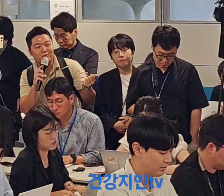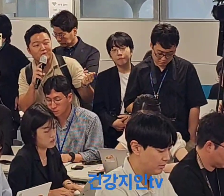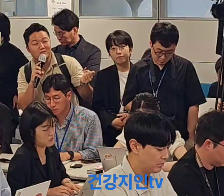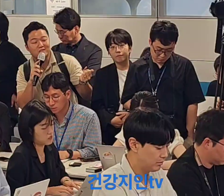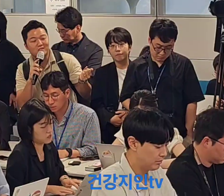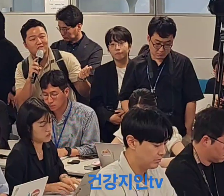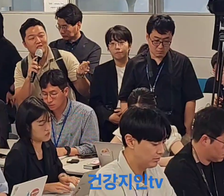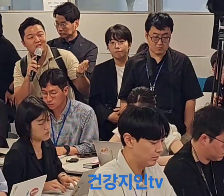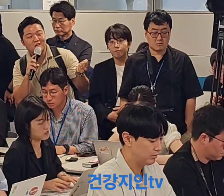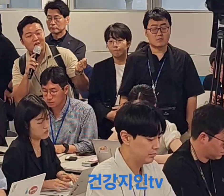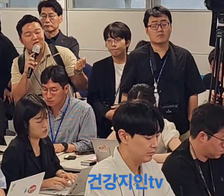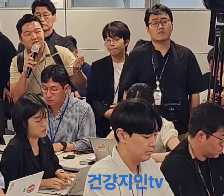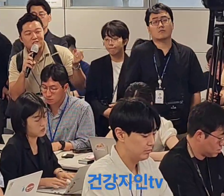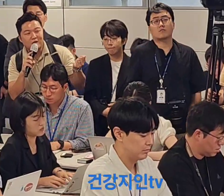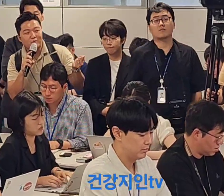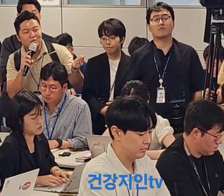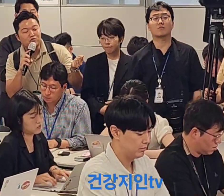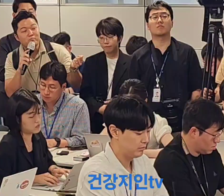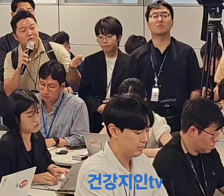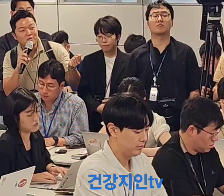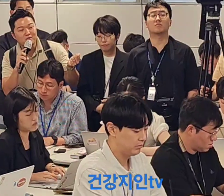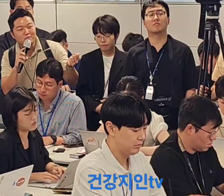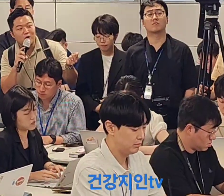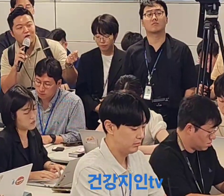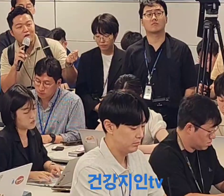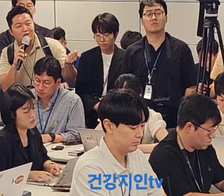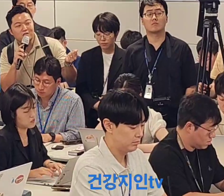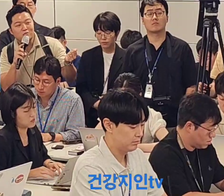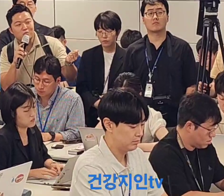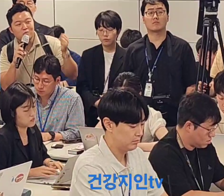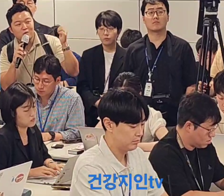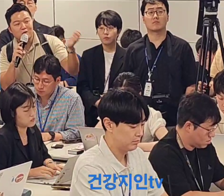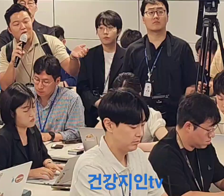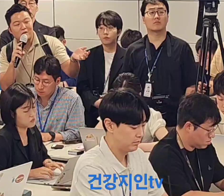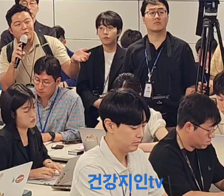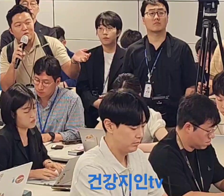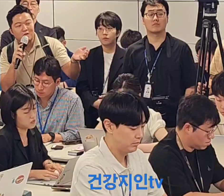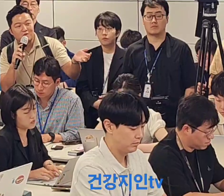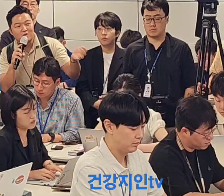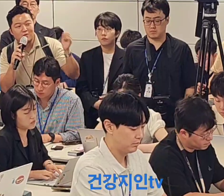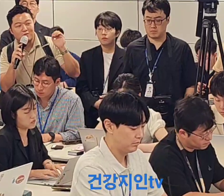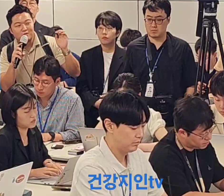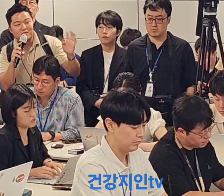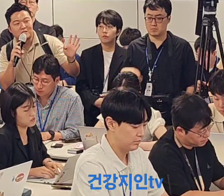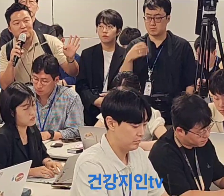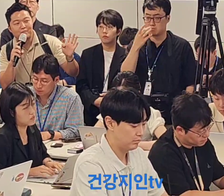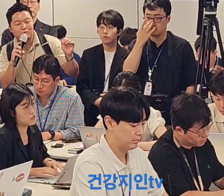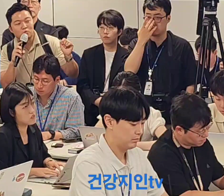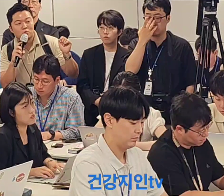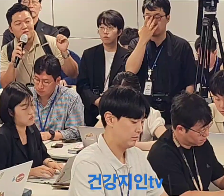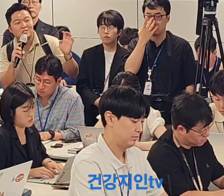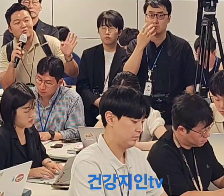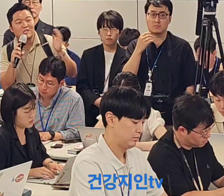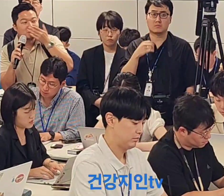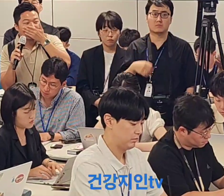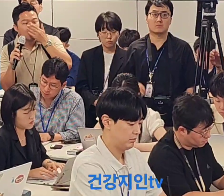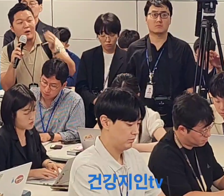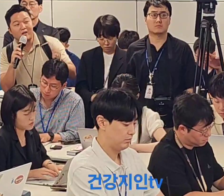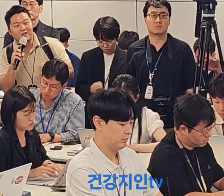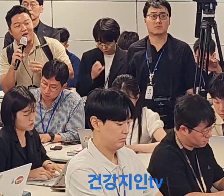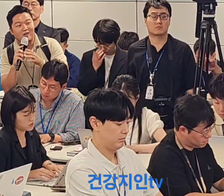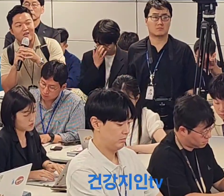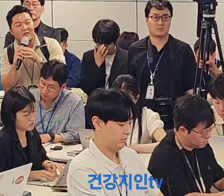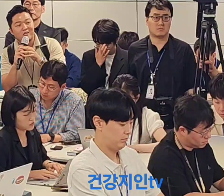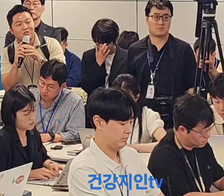질문을 드리자면은 그 지난번 이제 국민연금 관련해가지고 대표님께서 44% 소득대체율